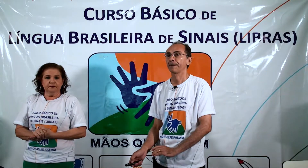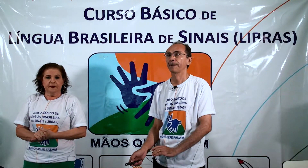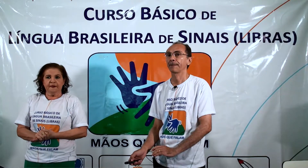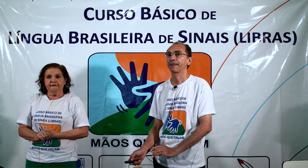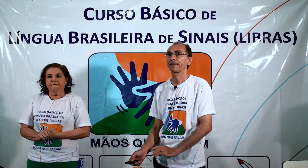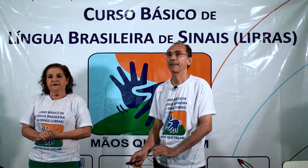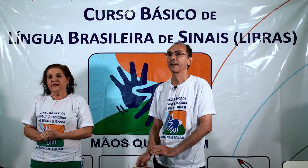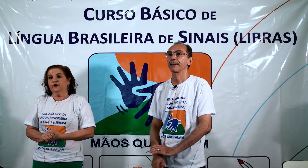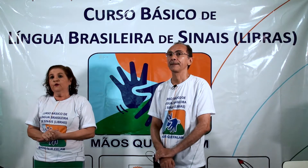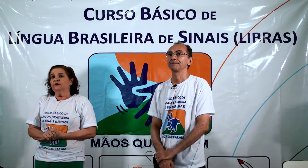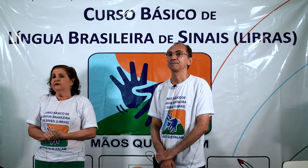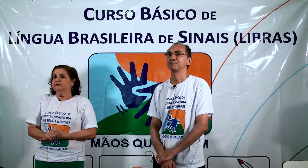Então,